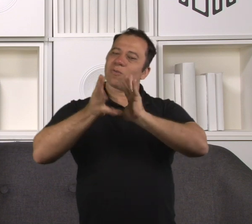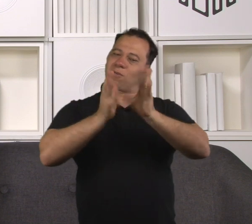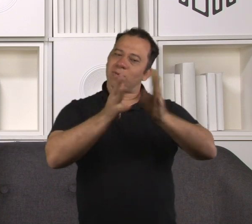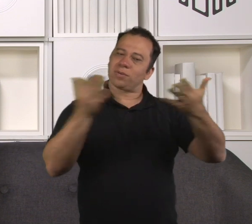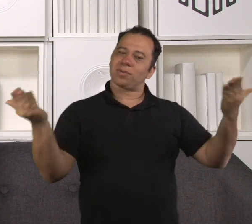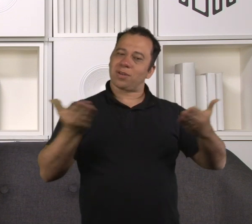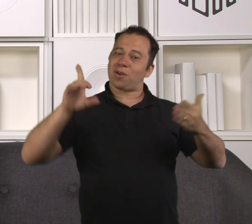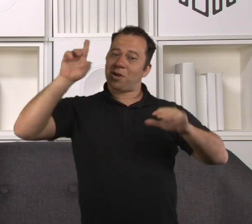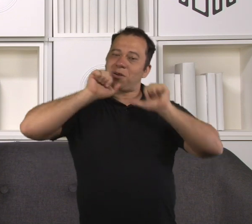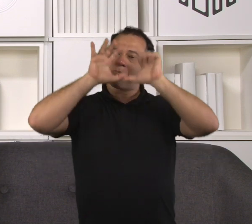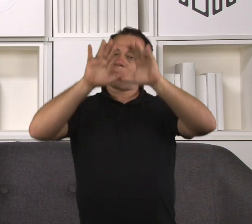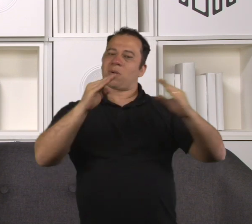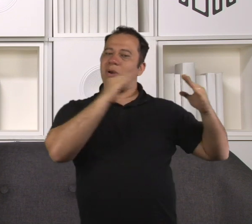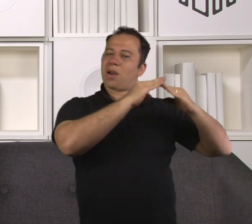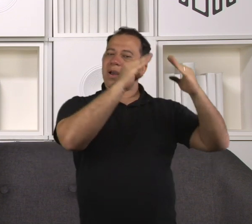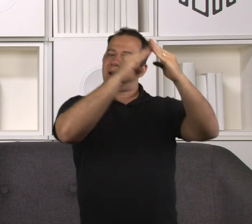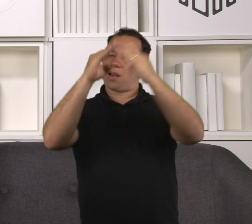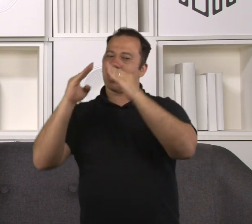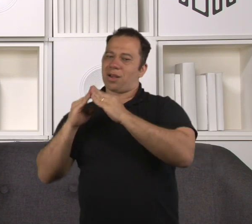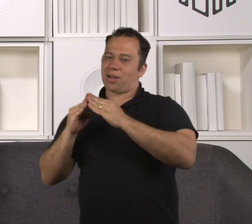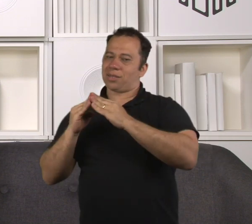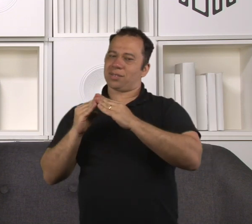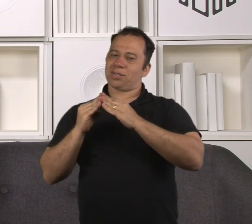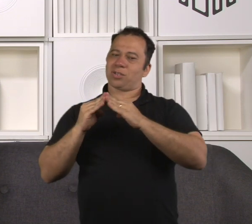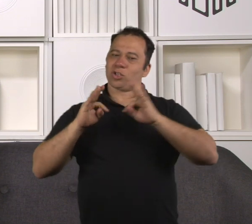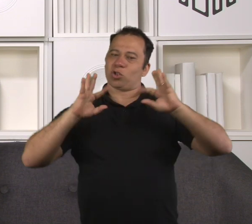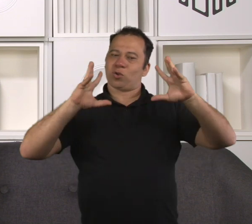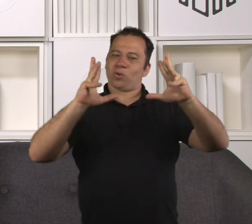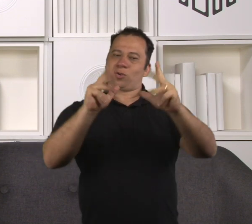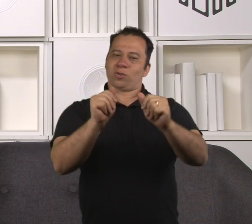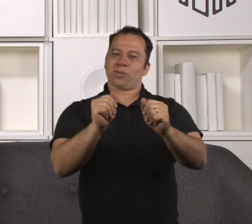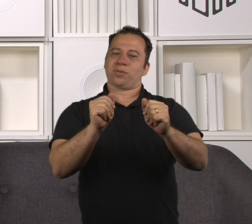cada casa e abençoe a nossa casa comum.